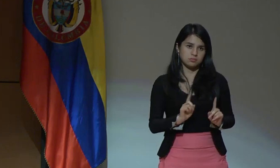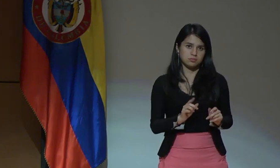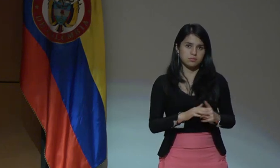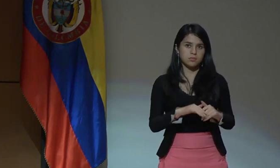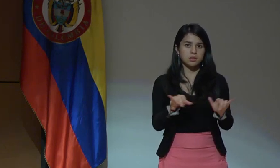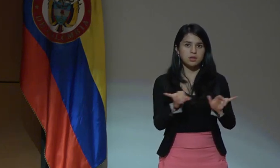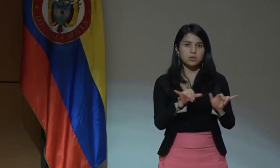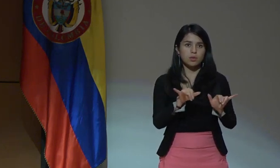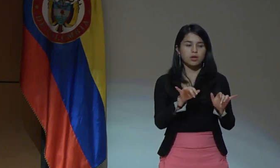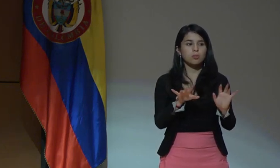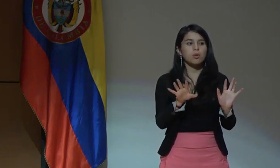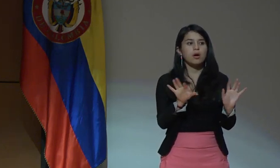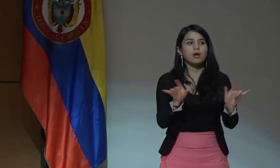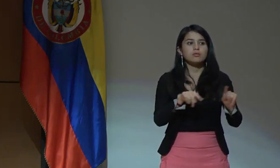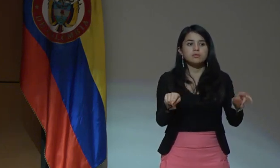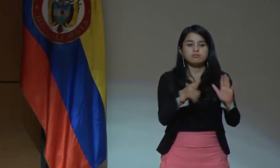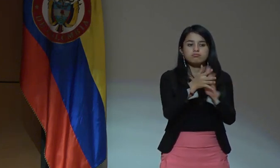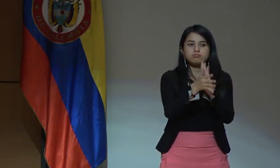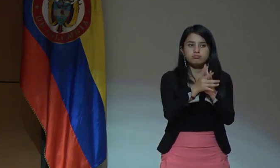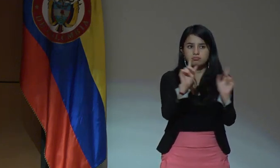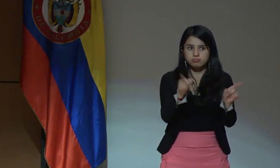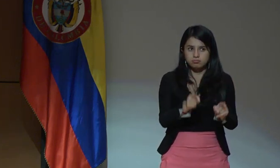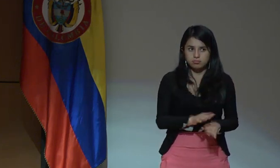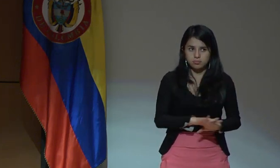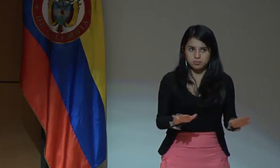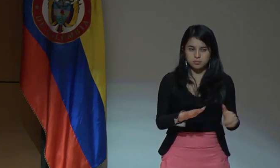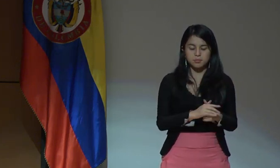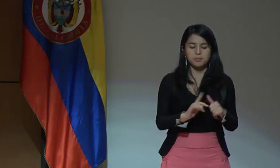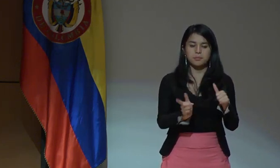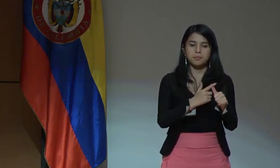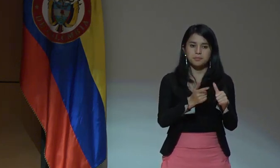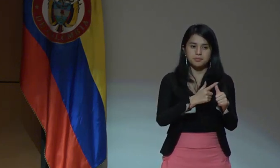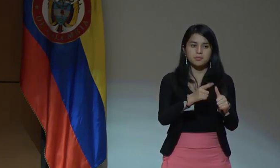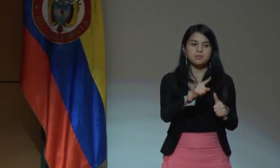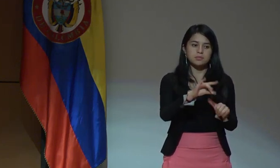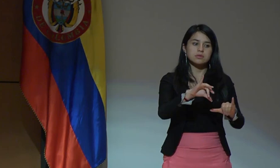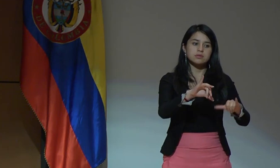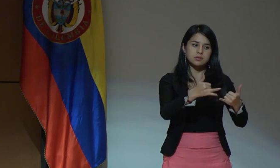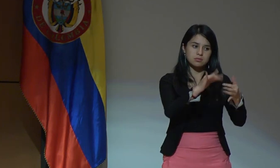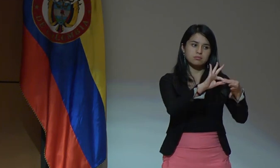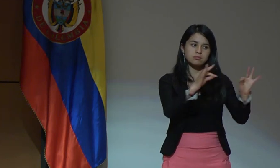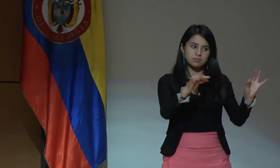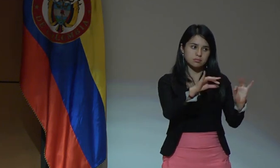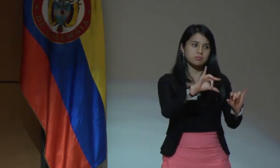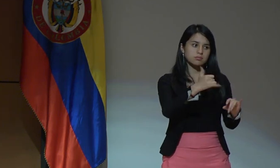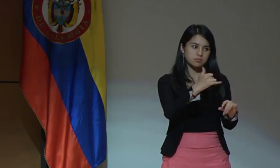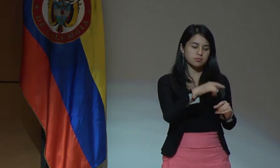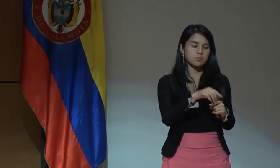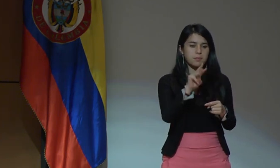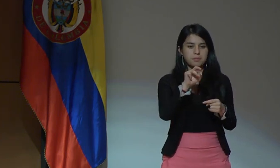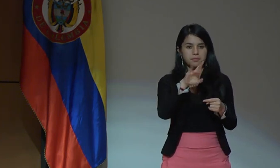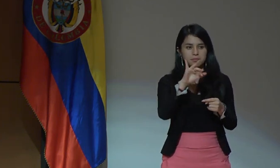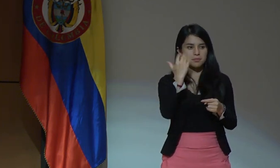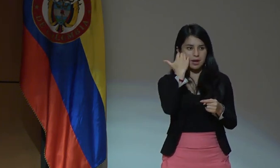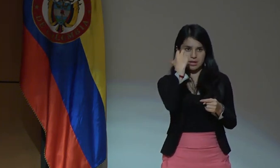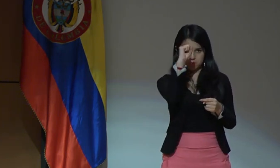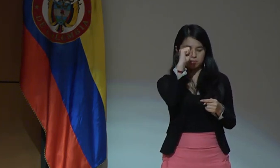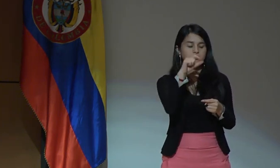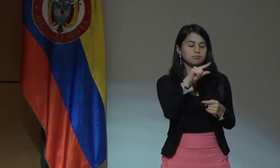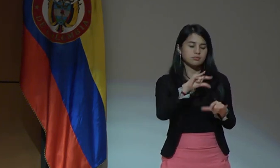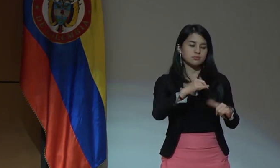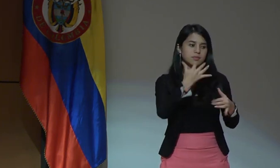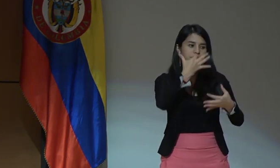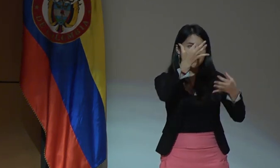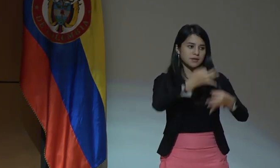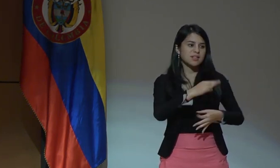a sacar sino unas cosas muy simples, algo de lo que ya he dicho. Lo primero, es cierta la cita, Luisa, la señora María Montessori tenía razón, son